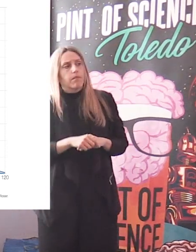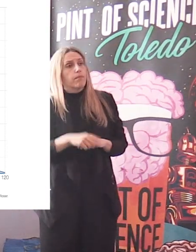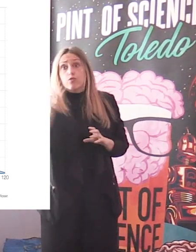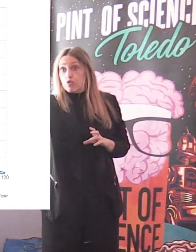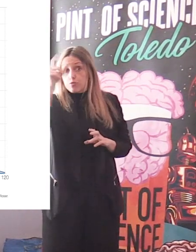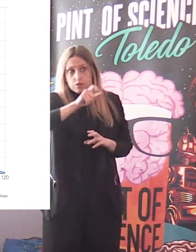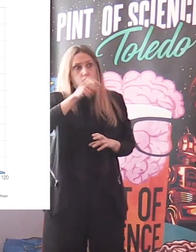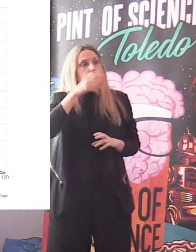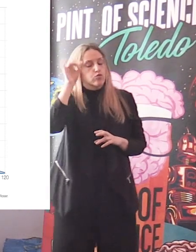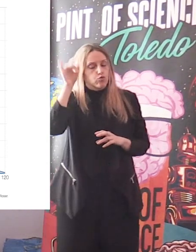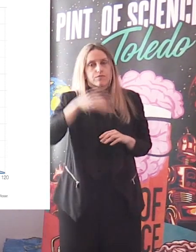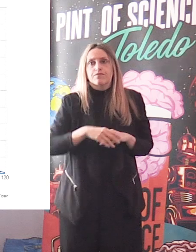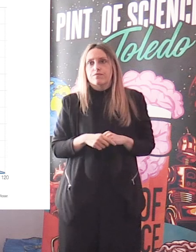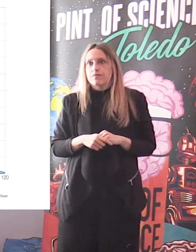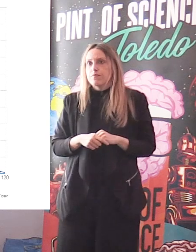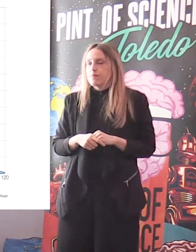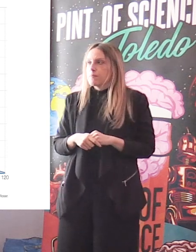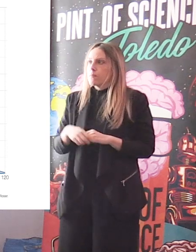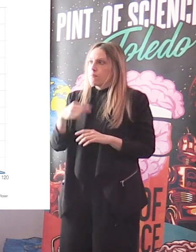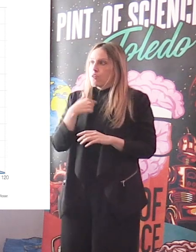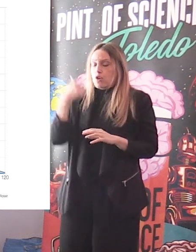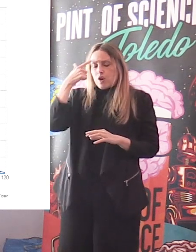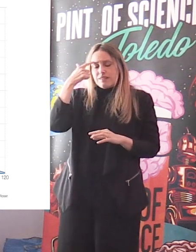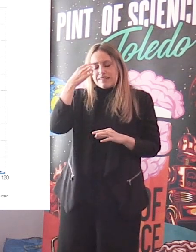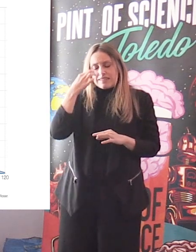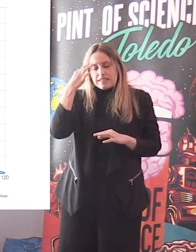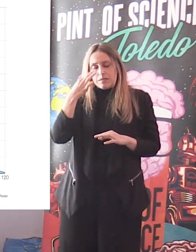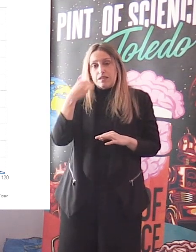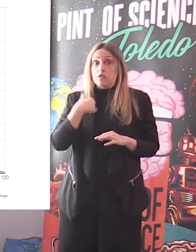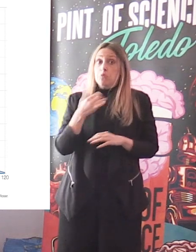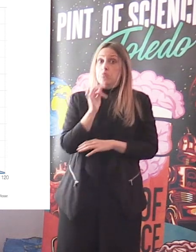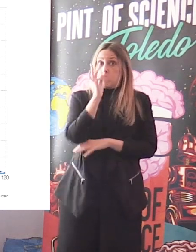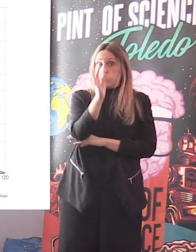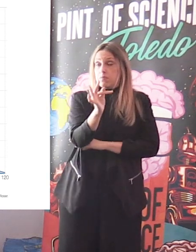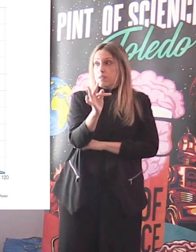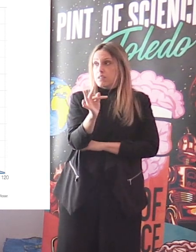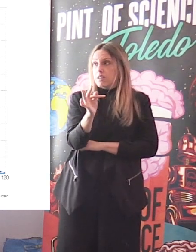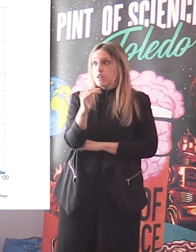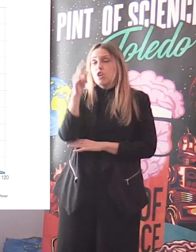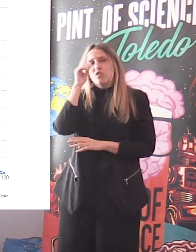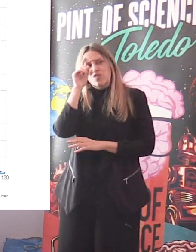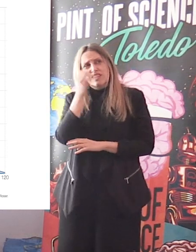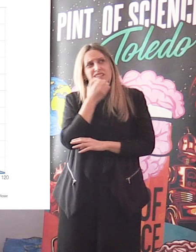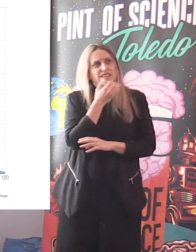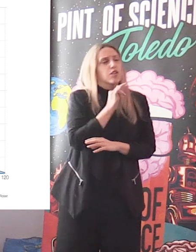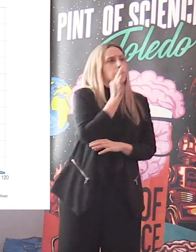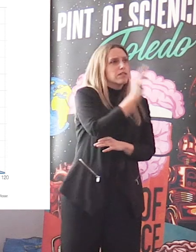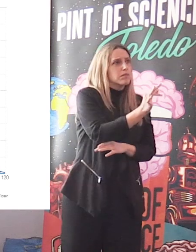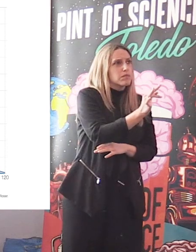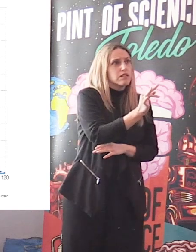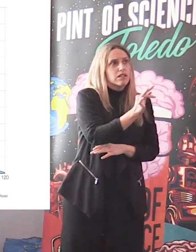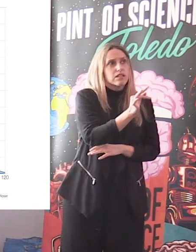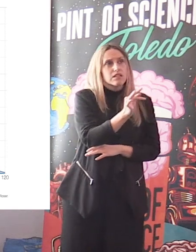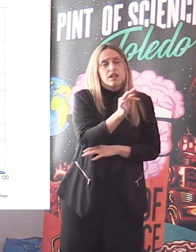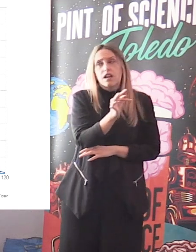El resto que no. Yo realmente soy un poco optimista. No sé si optimista es la palabra,